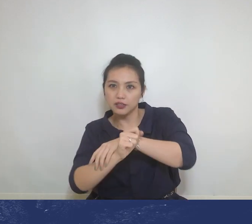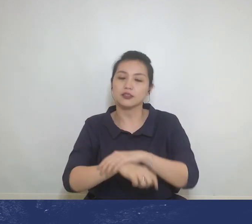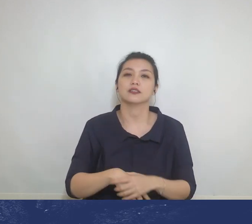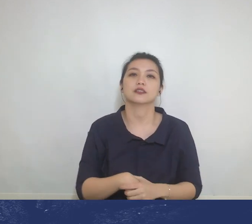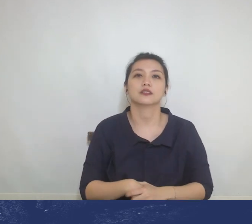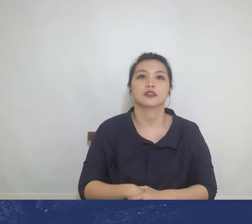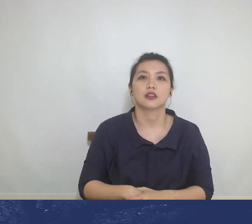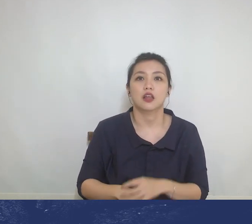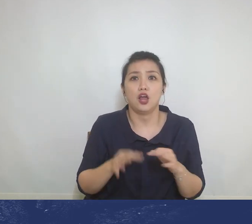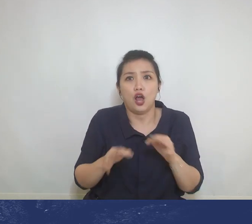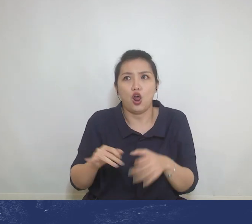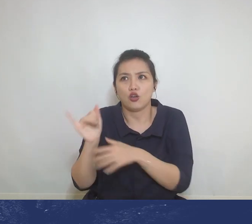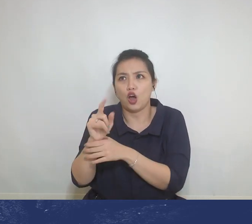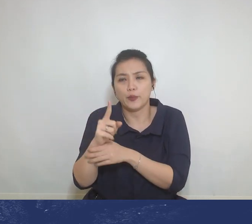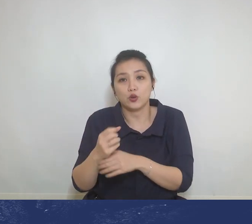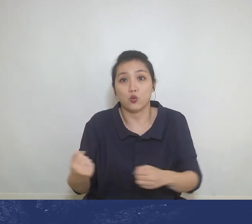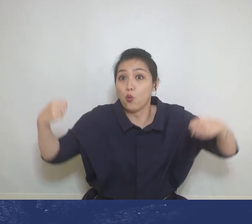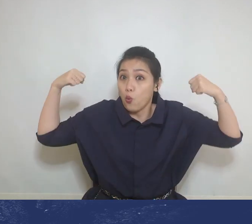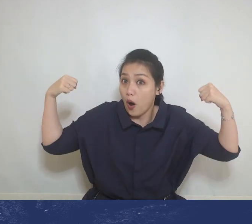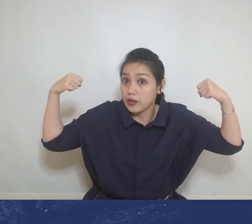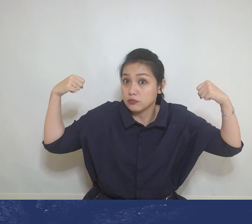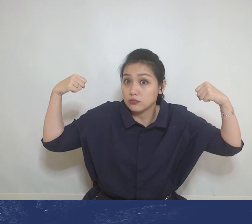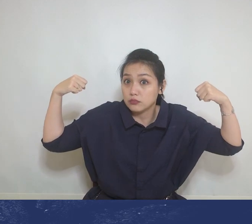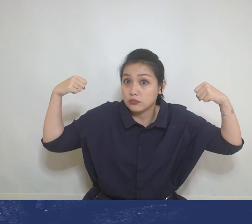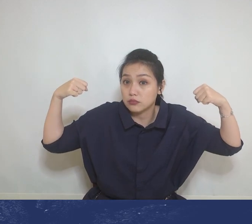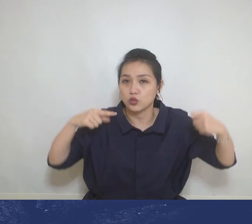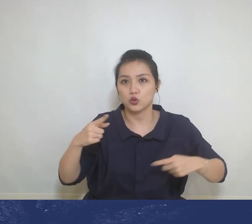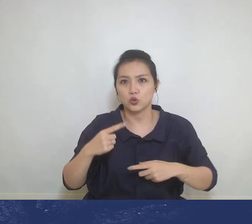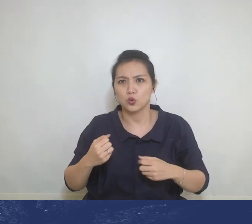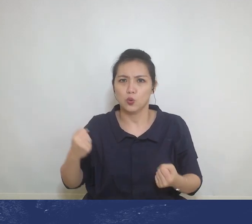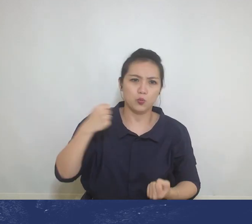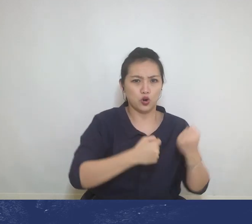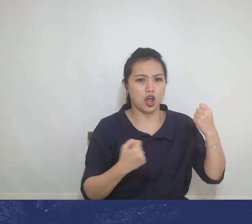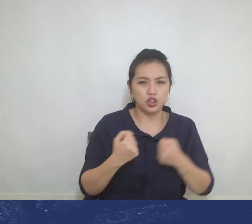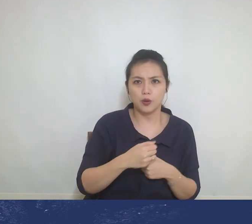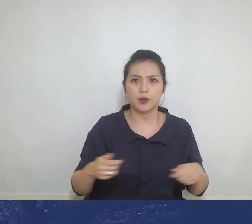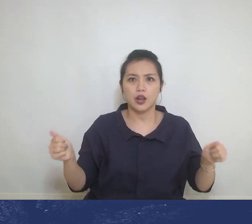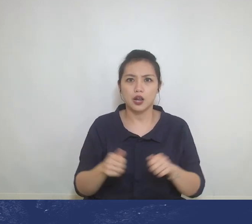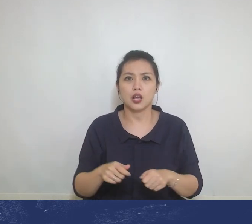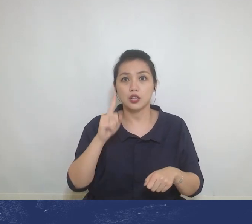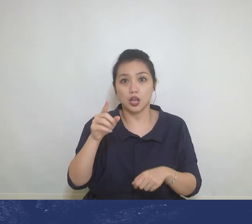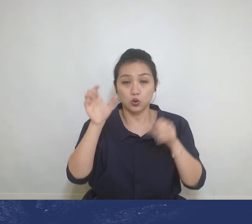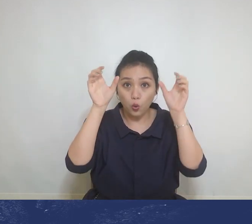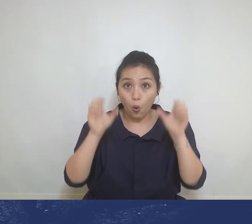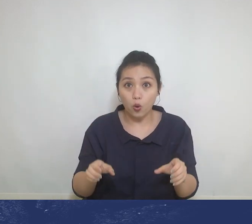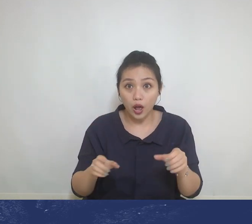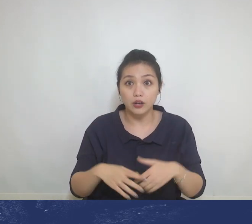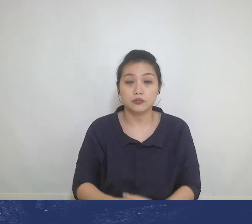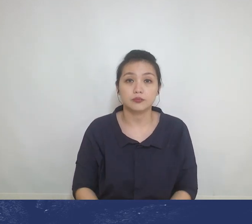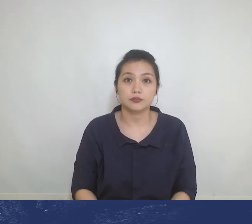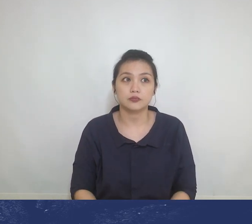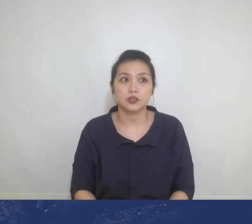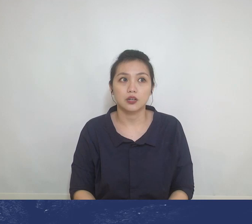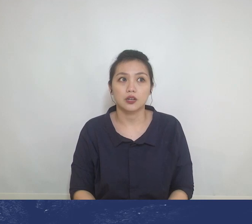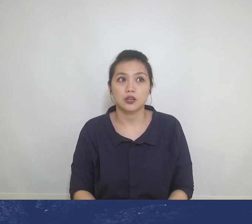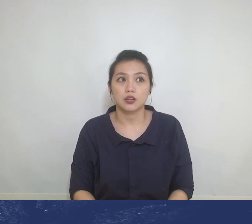seseorang yang kuat, mungkin kita mikir, iya ya, Yakub ini gulat, dan kemudian dia itu karena Yakub